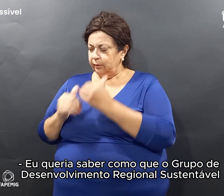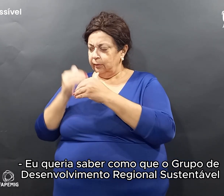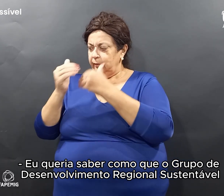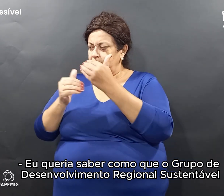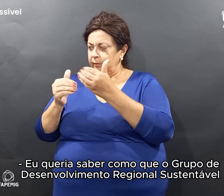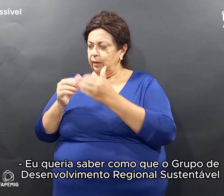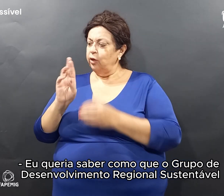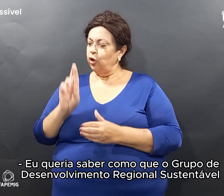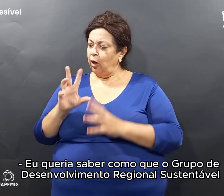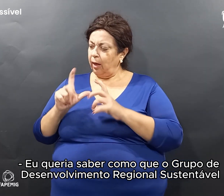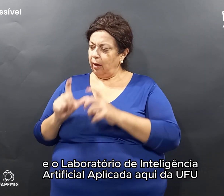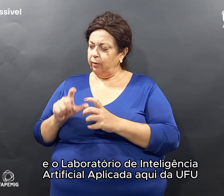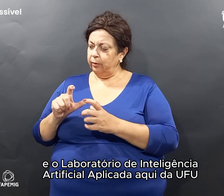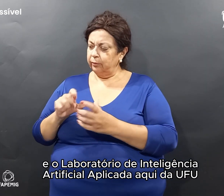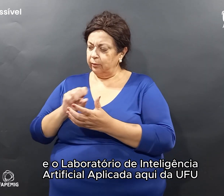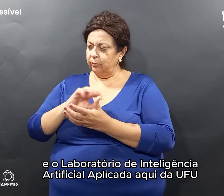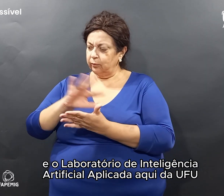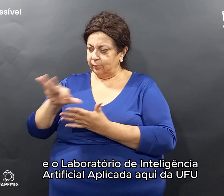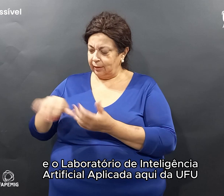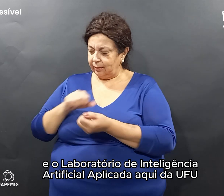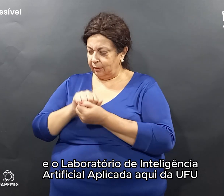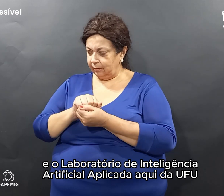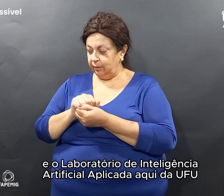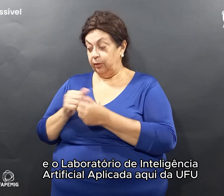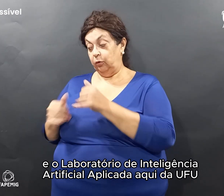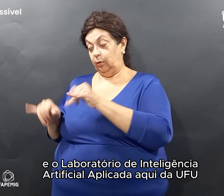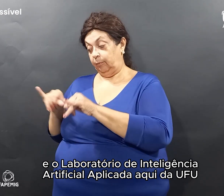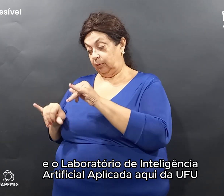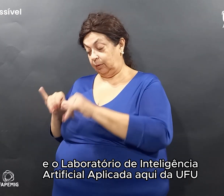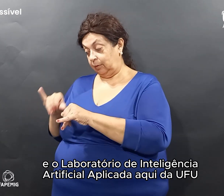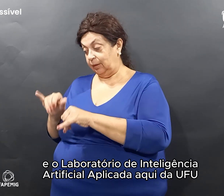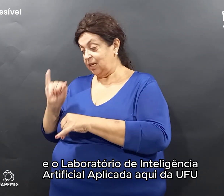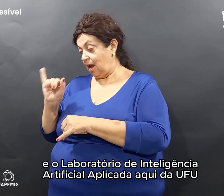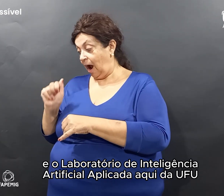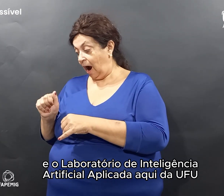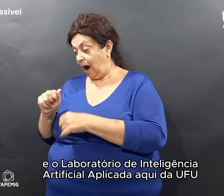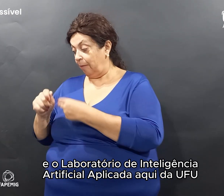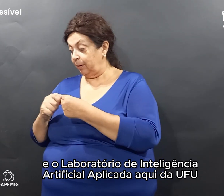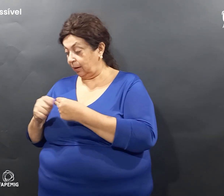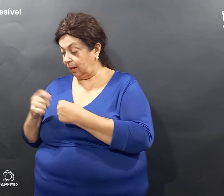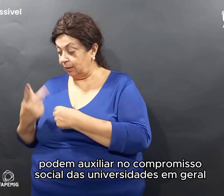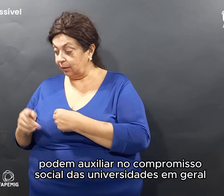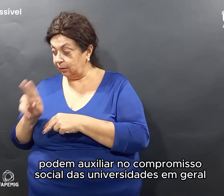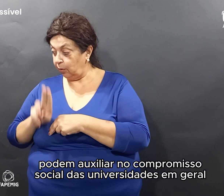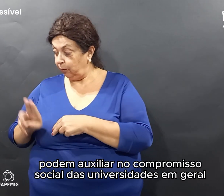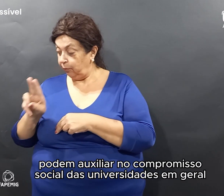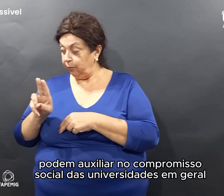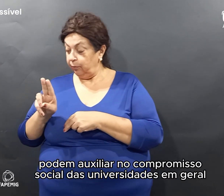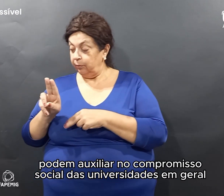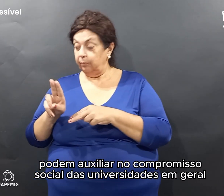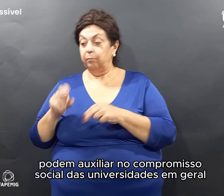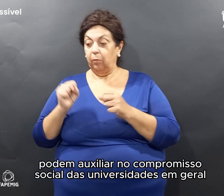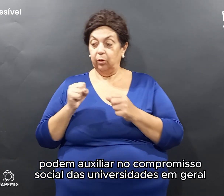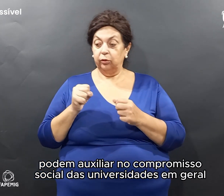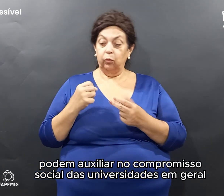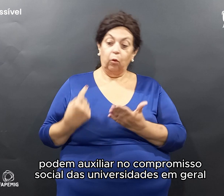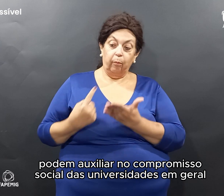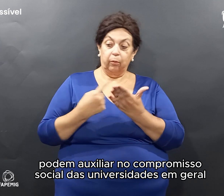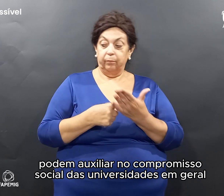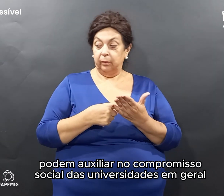Regional Sustentável e o Laboratório de Inteligência Artificial Aplicada aqui da UFO pode auxiliar no compromisso social das